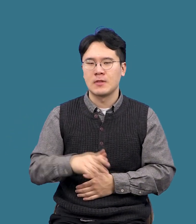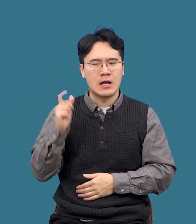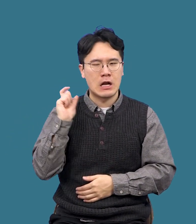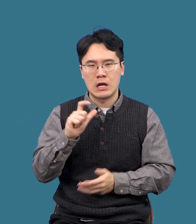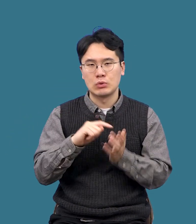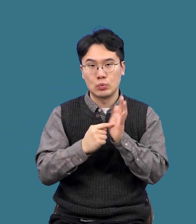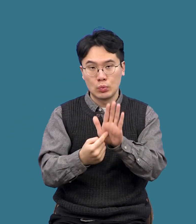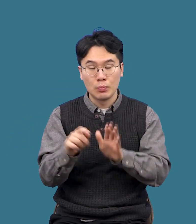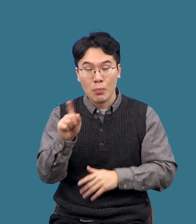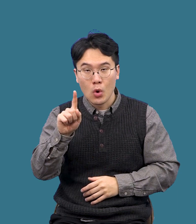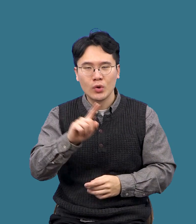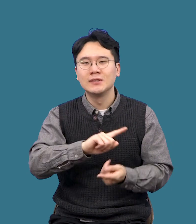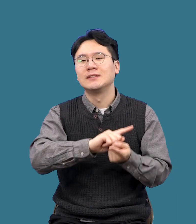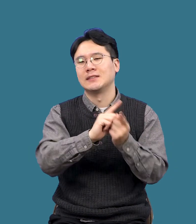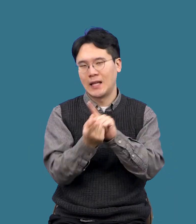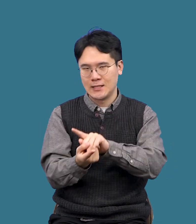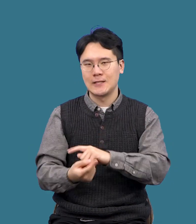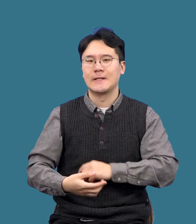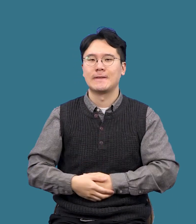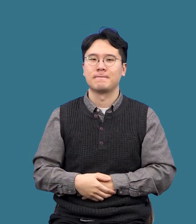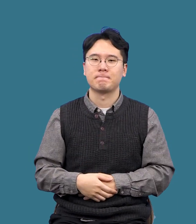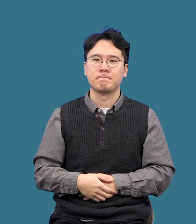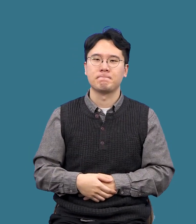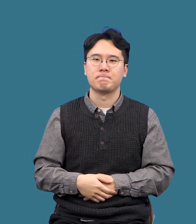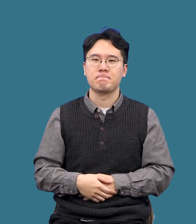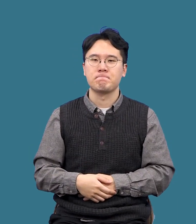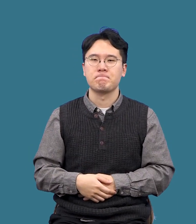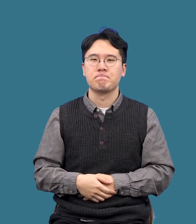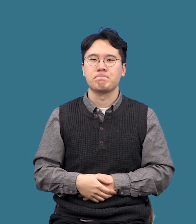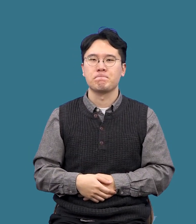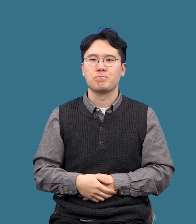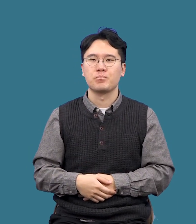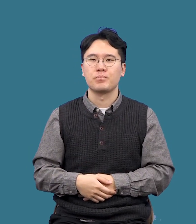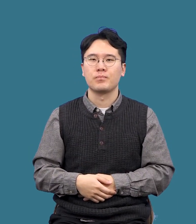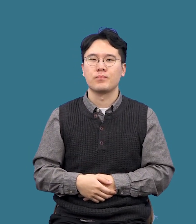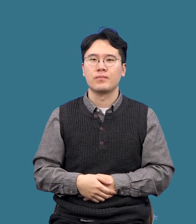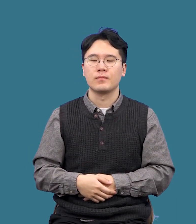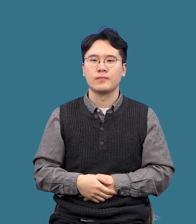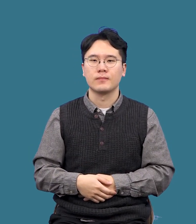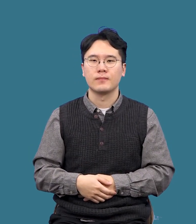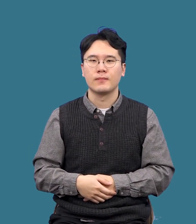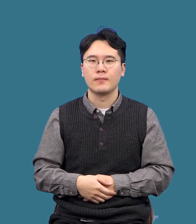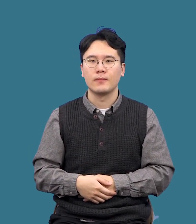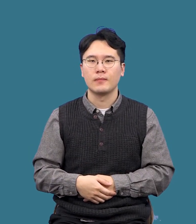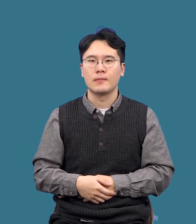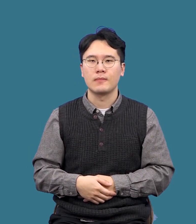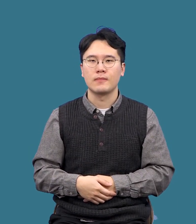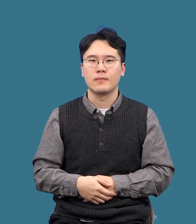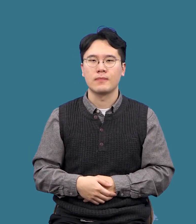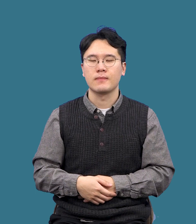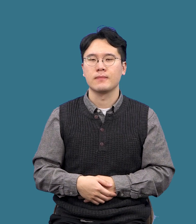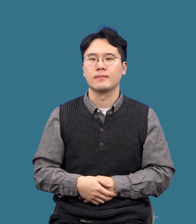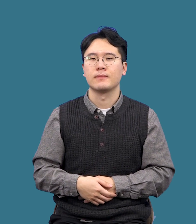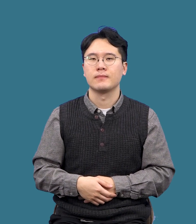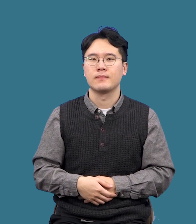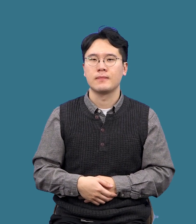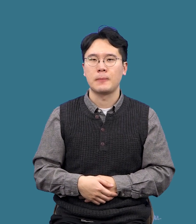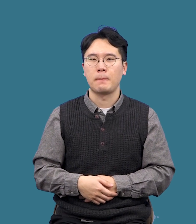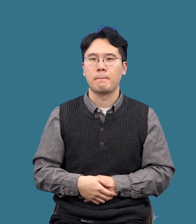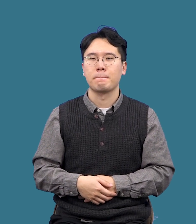단어예요. 대신에. 영어 성경에 보시면 in place of 혹은 instead